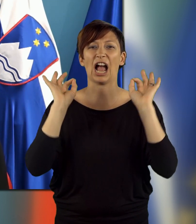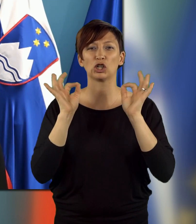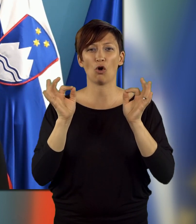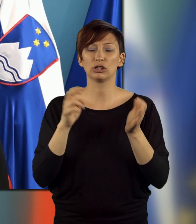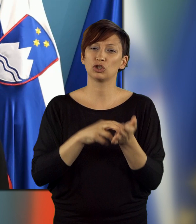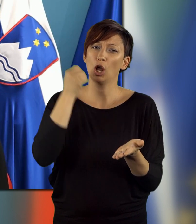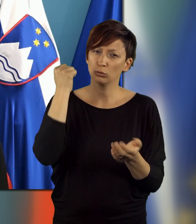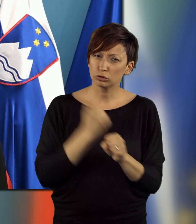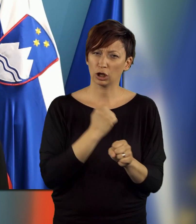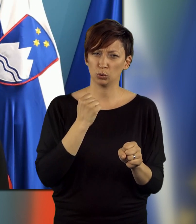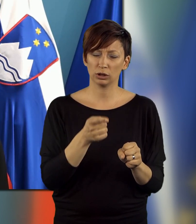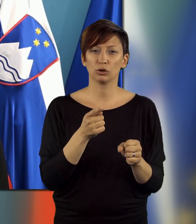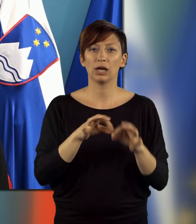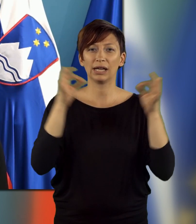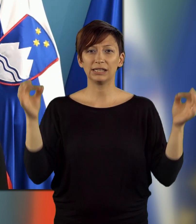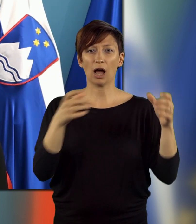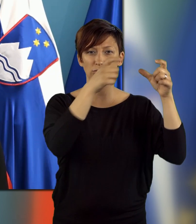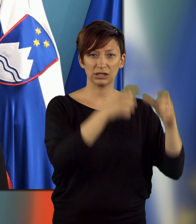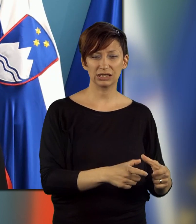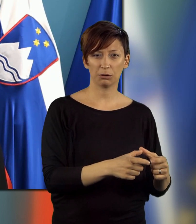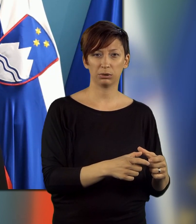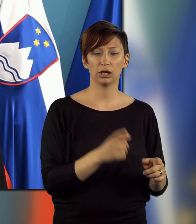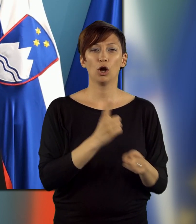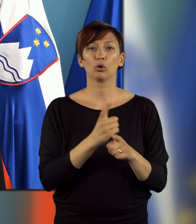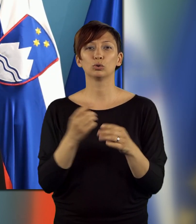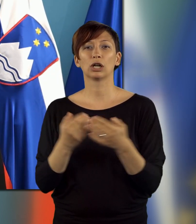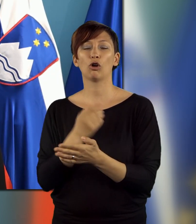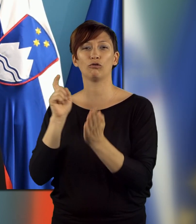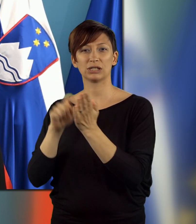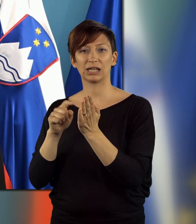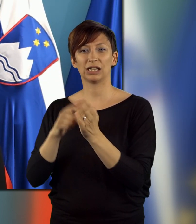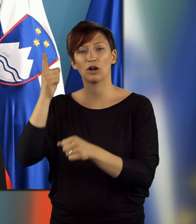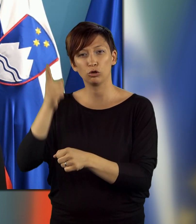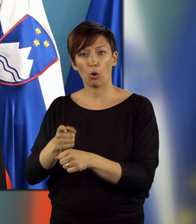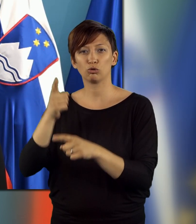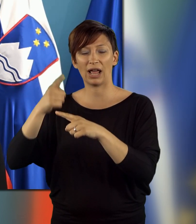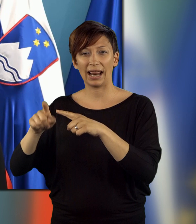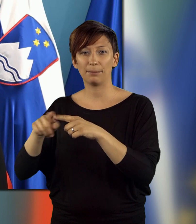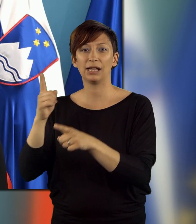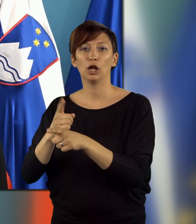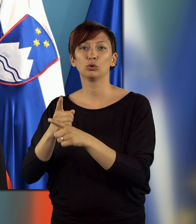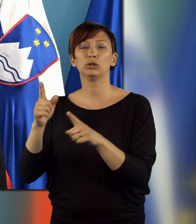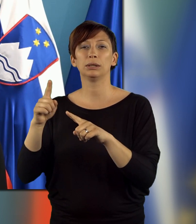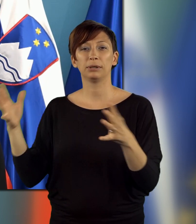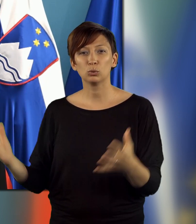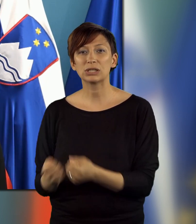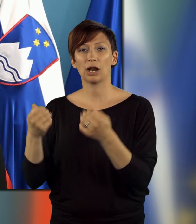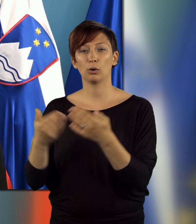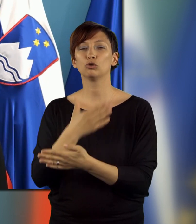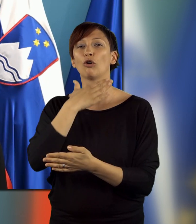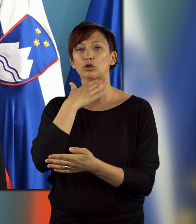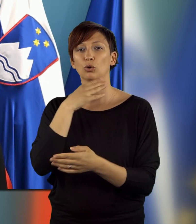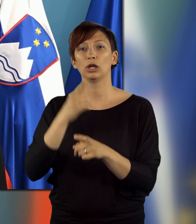kakovosti še utrjujejo tako javni steber, kot na novo zahtevajo določene elemente tudi pri ustanavljanju novih